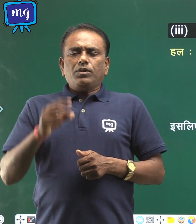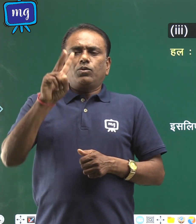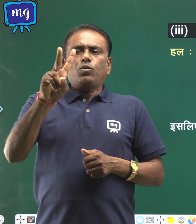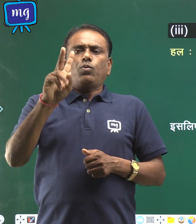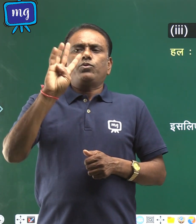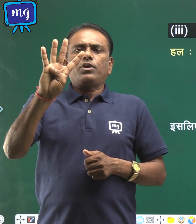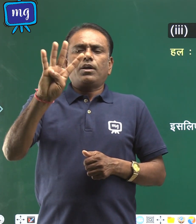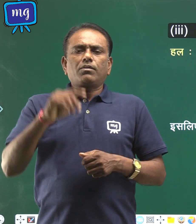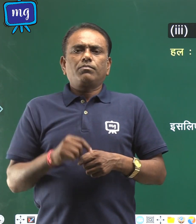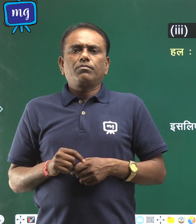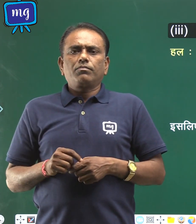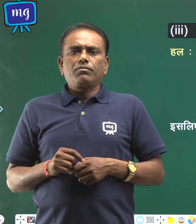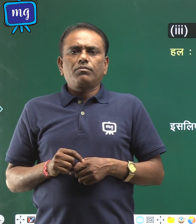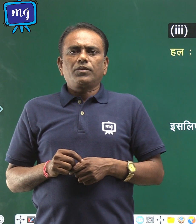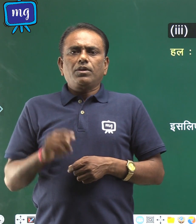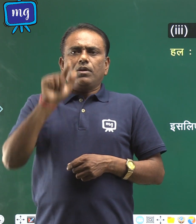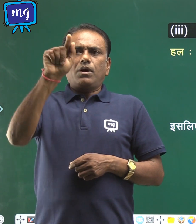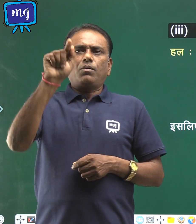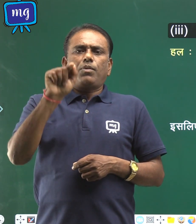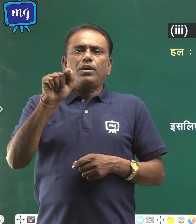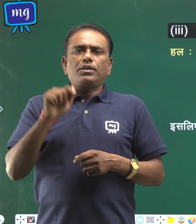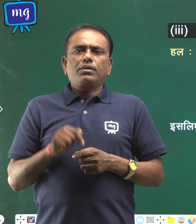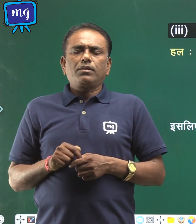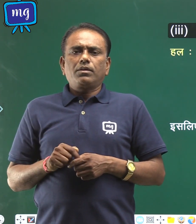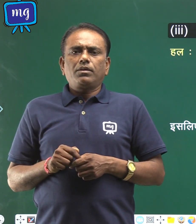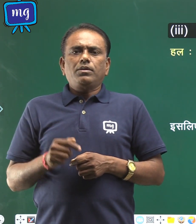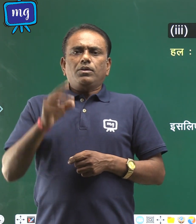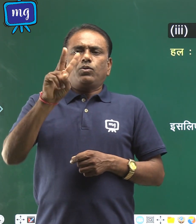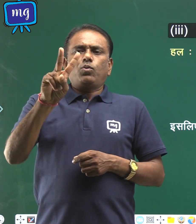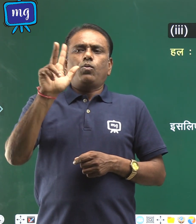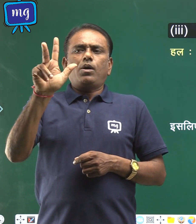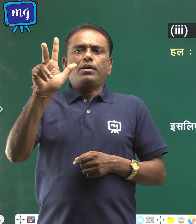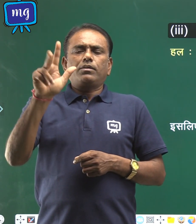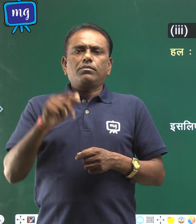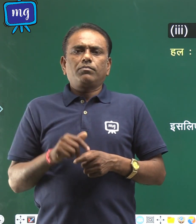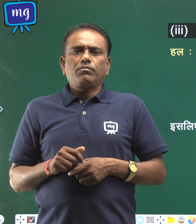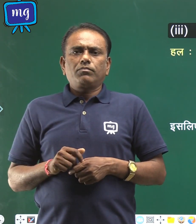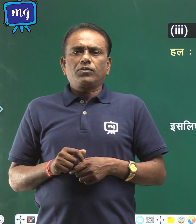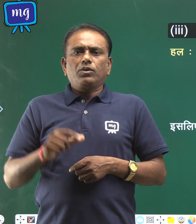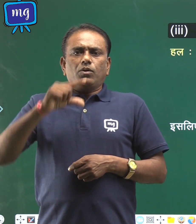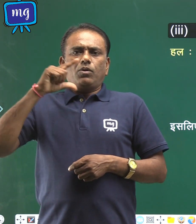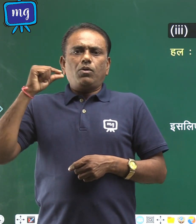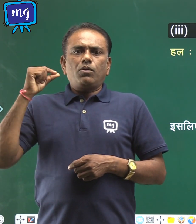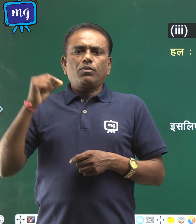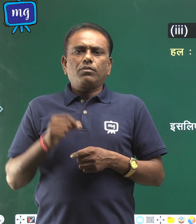24 अनुपात 28